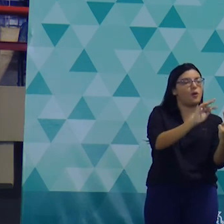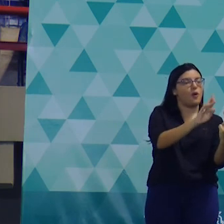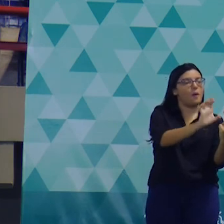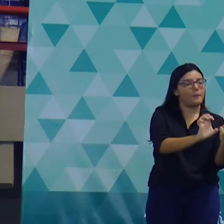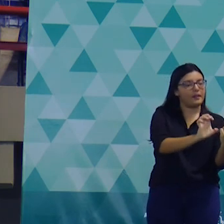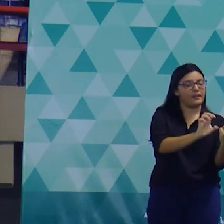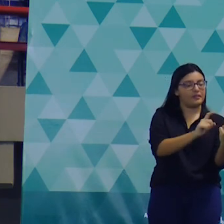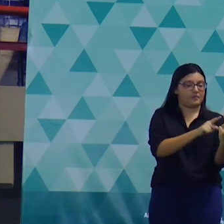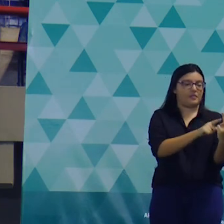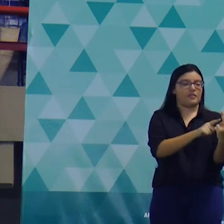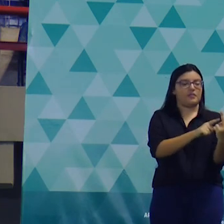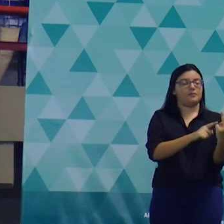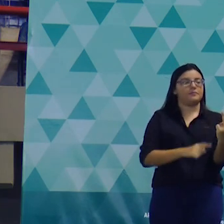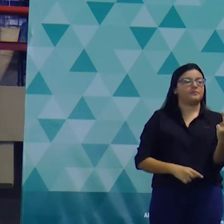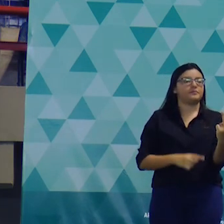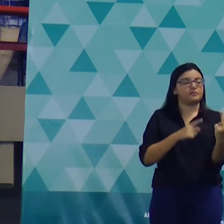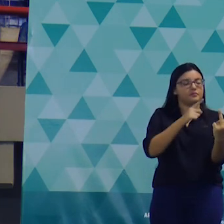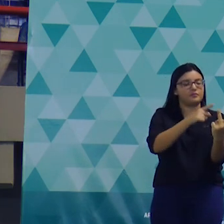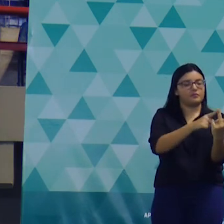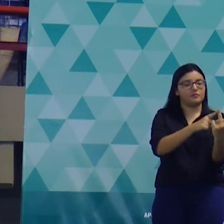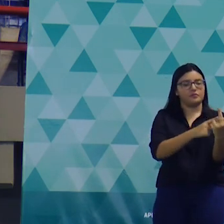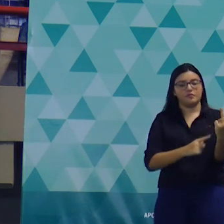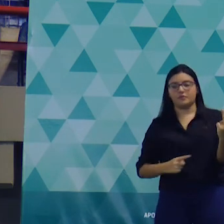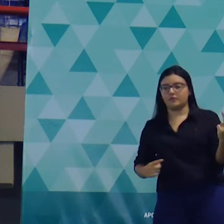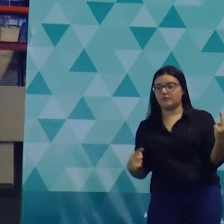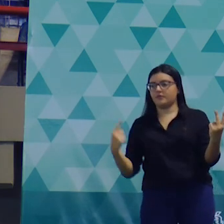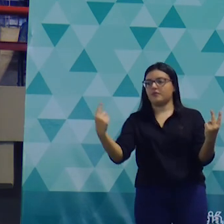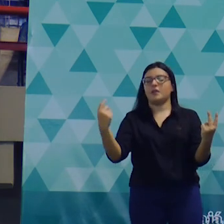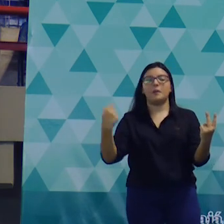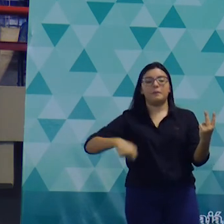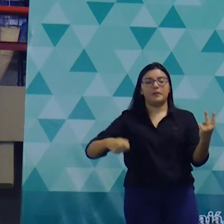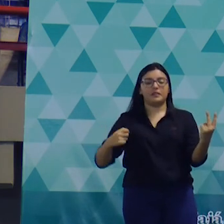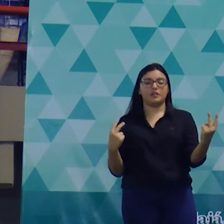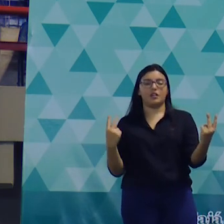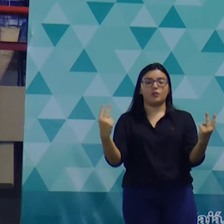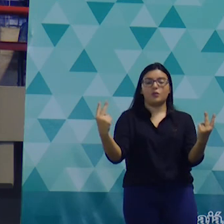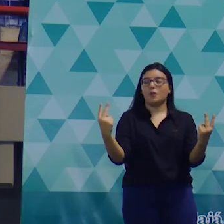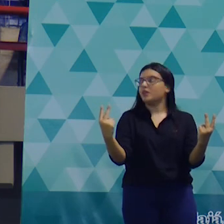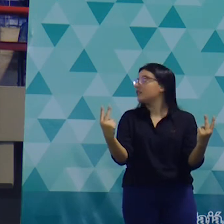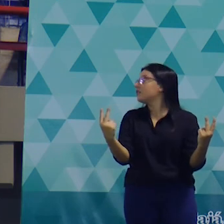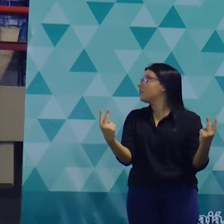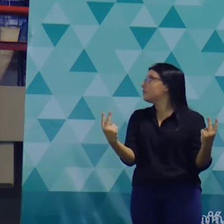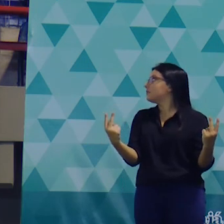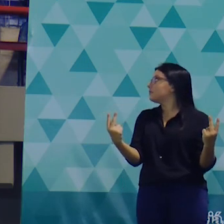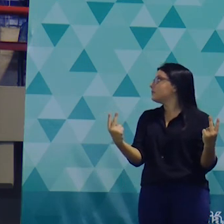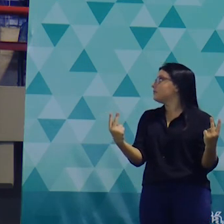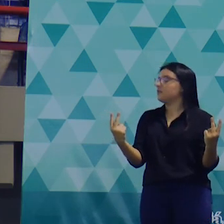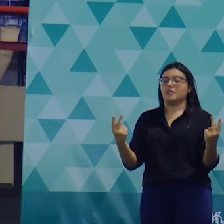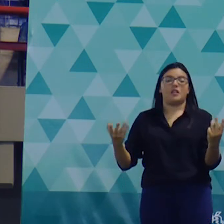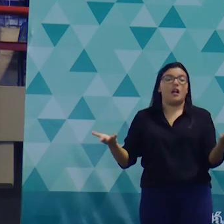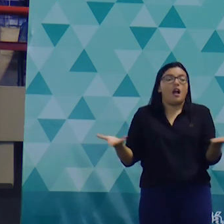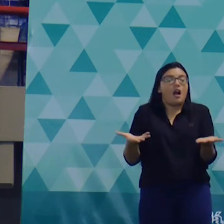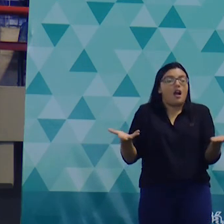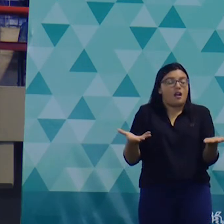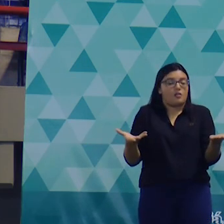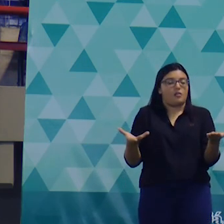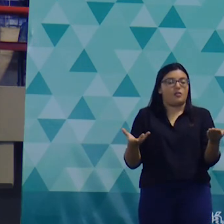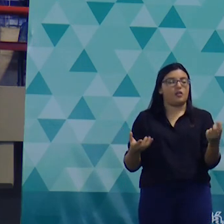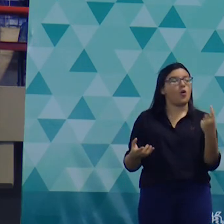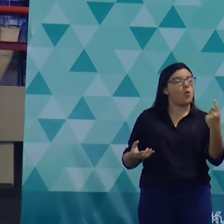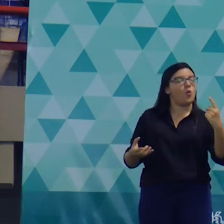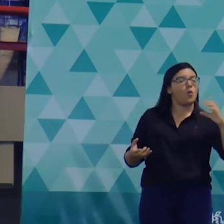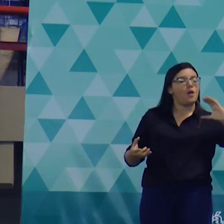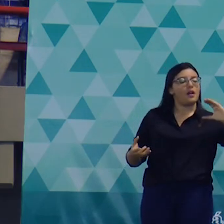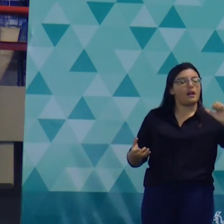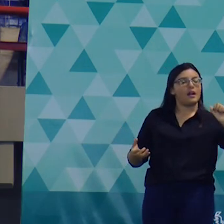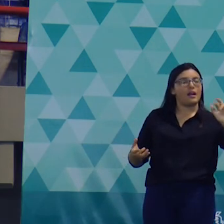no primeiro membro. Então vai ter que ter 2 também no segundo. Ó, multipliquei por 2. Agora eu tenho um carbono